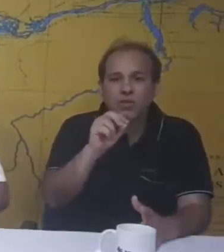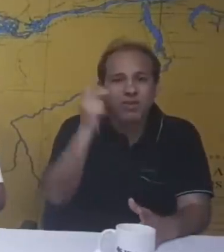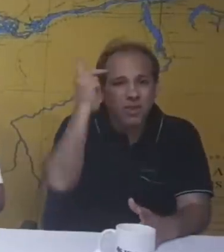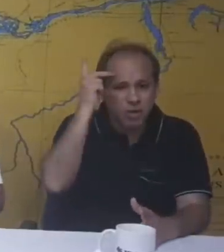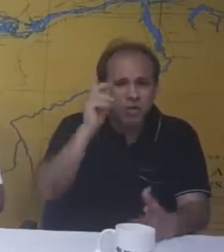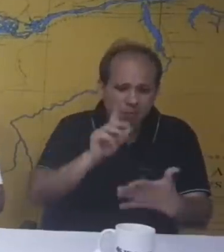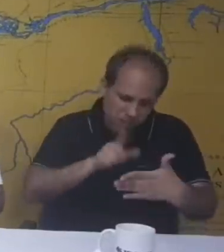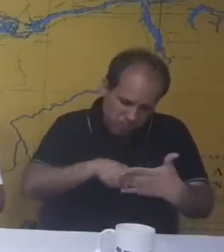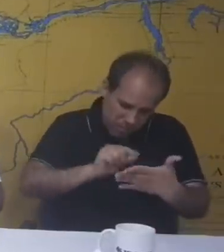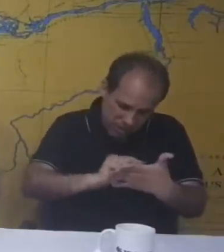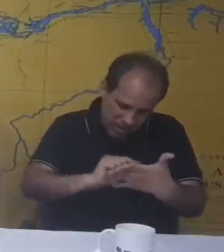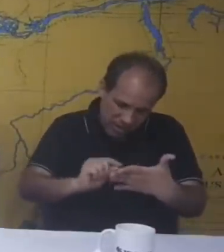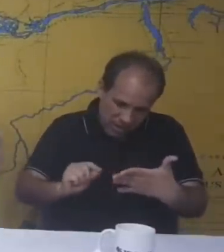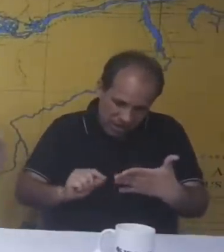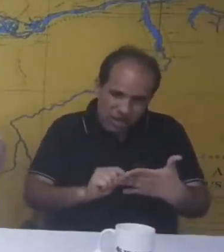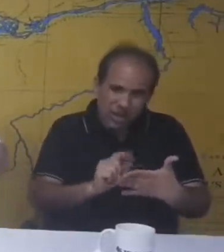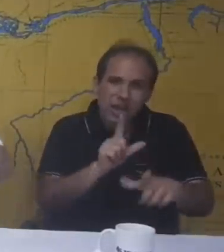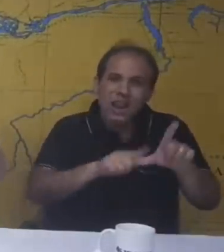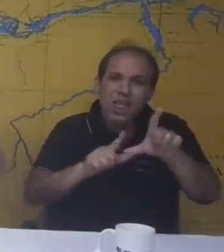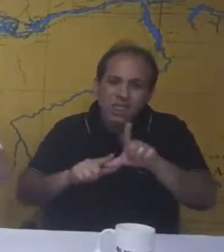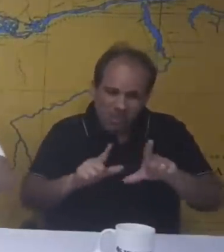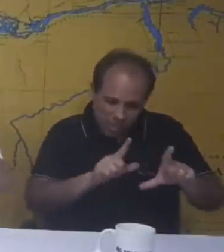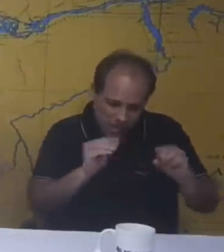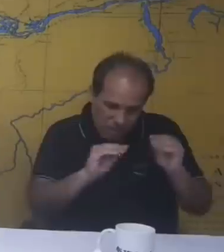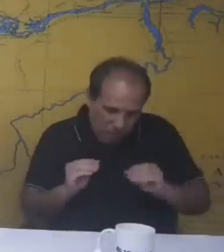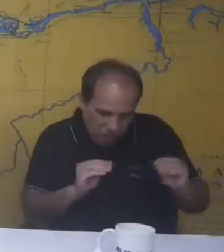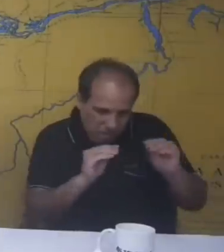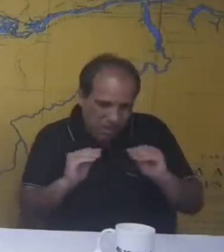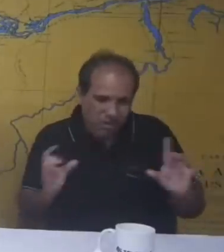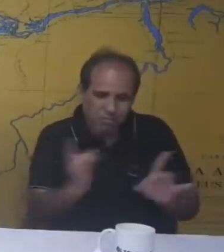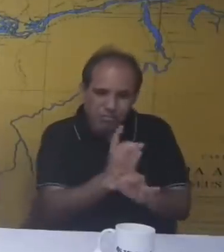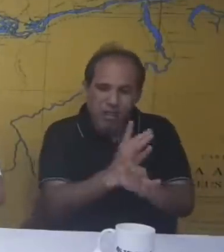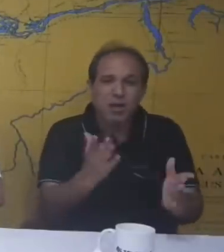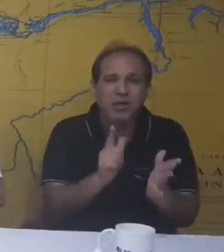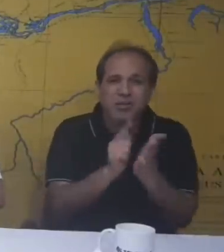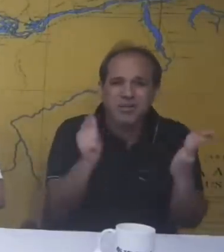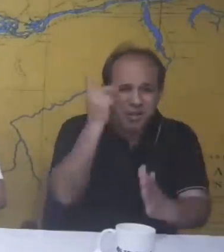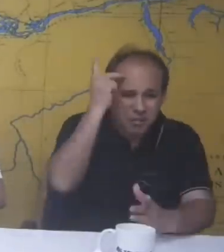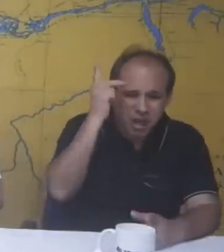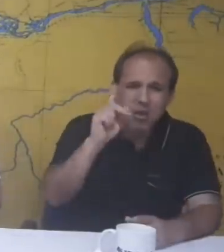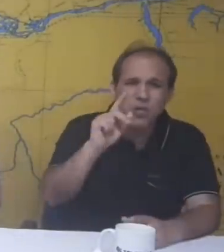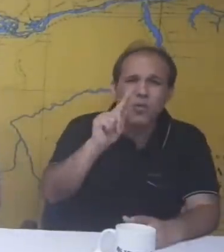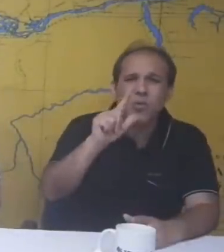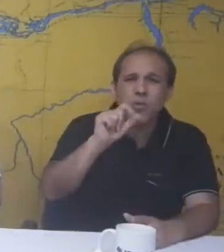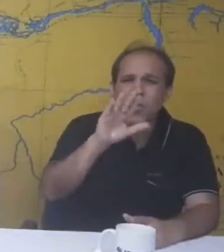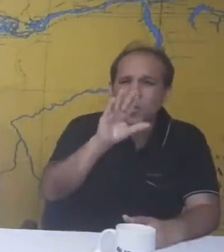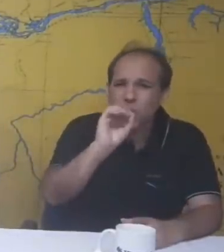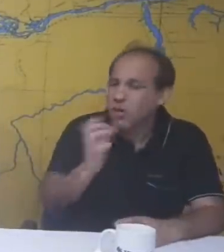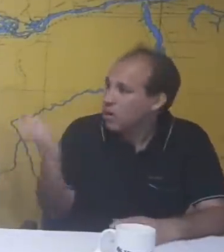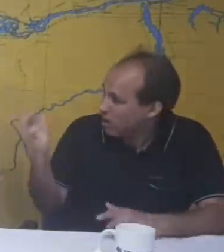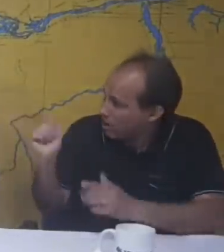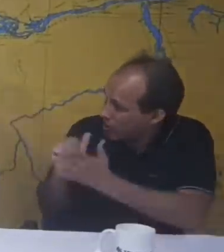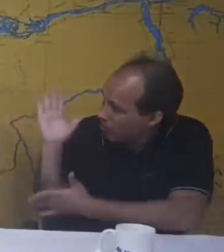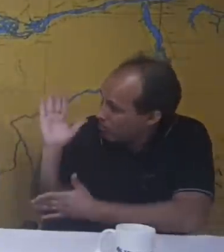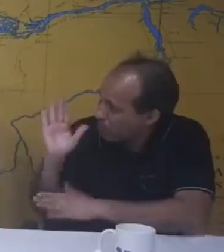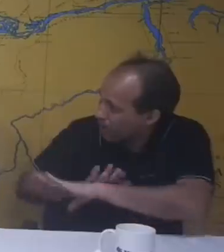palavras cruzadas feitas para o Jornal Estado de São Paulo. Mas hoje, mais uma vez, o Estado de São Paulo, né? Tem a Folha, a Globo. É que eu digo, né? Bento, você quer perder o ministério,